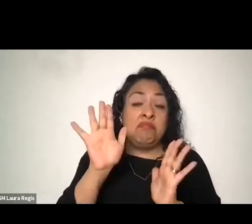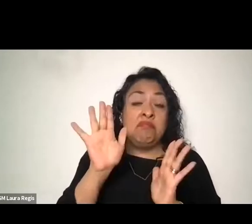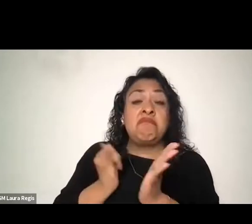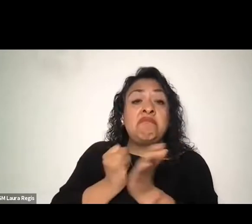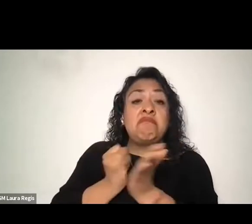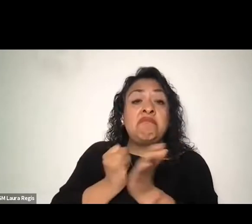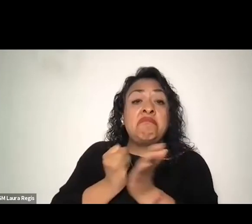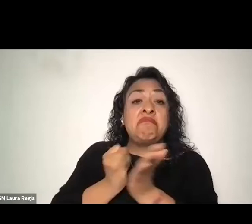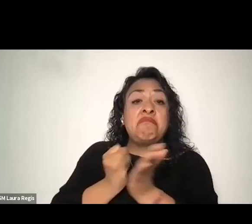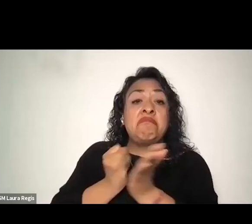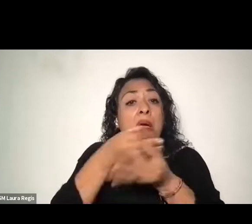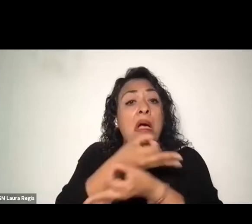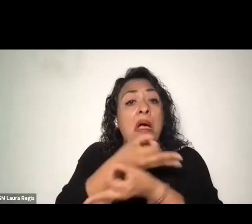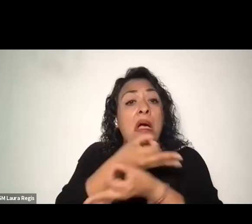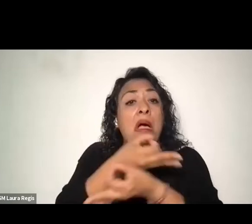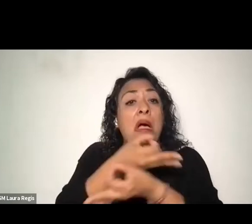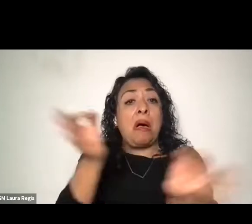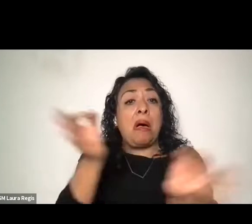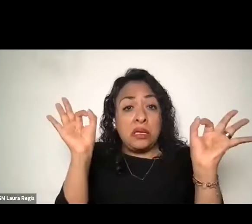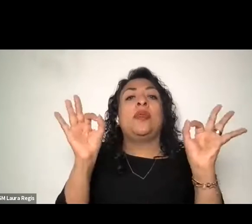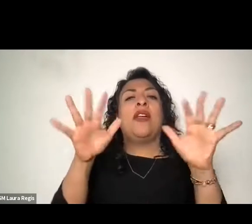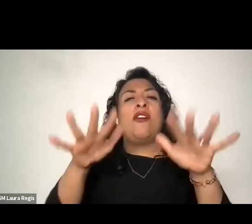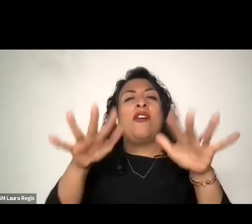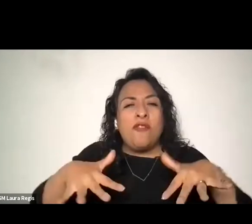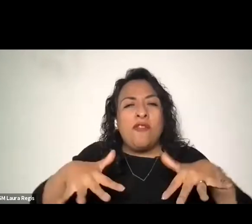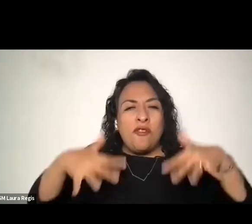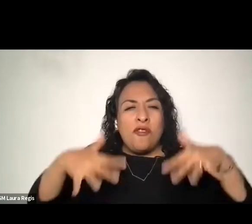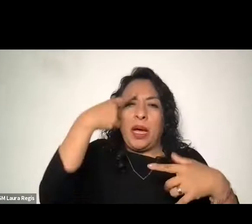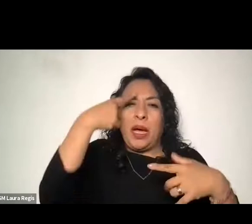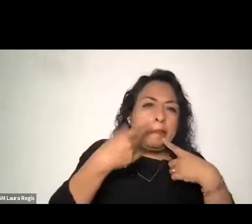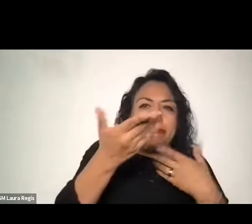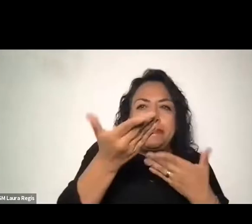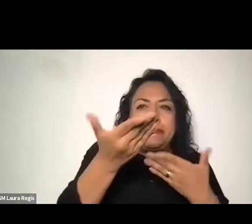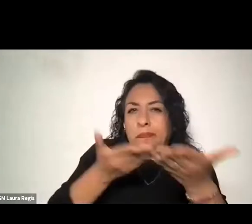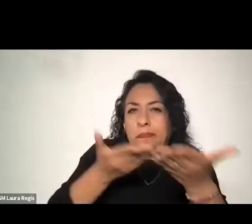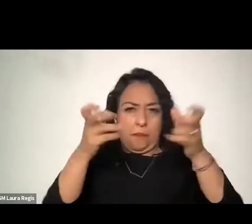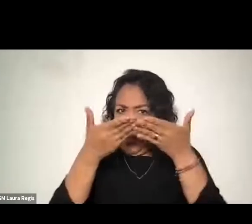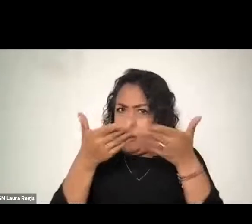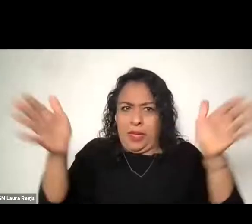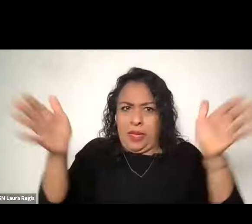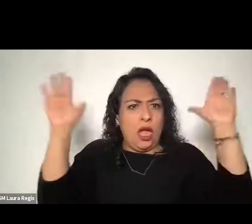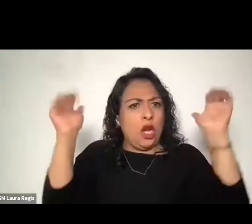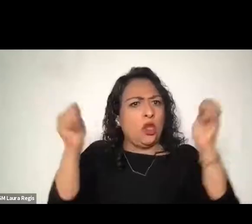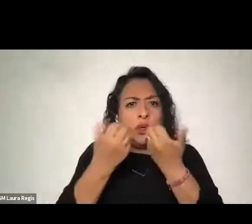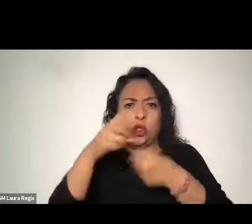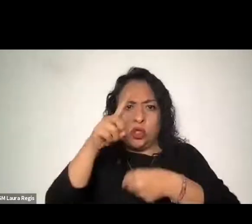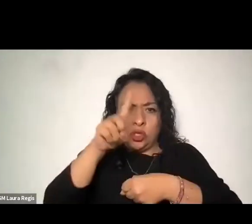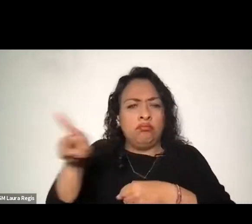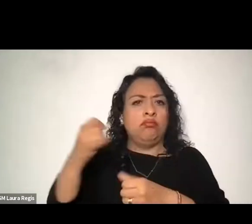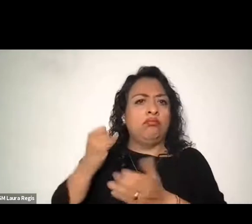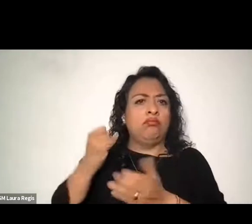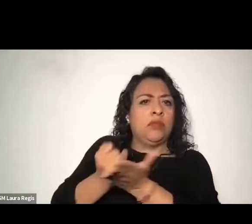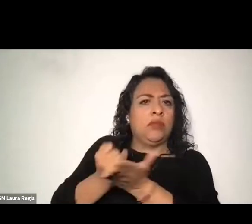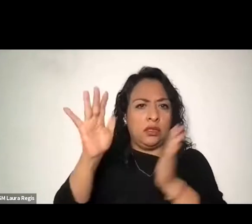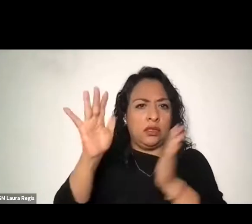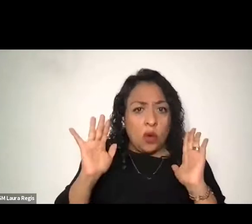comunicado, decidió hacer un foro parlamentario para discutir este tema de manera abierta con la sociedad y